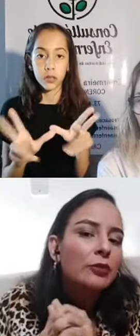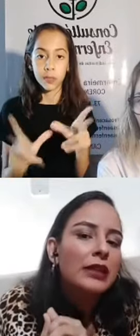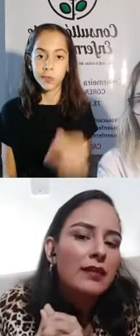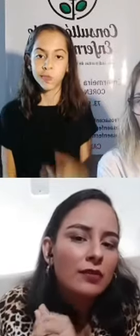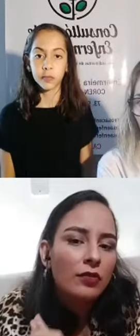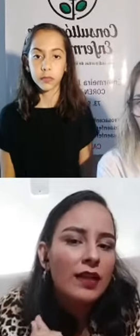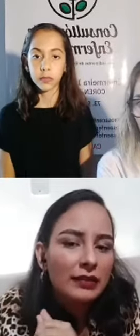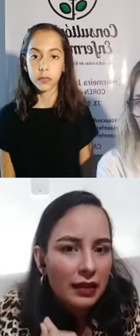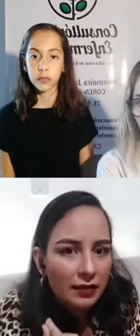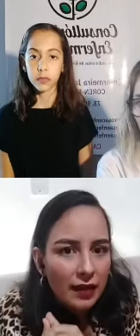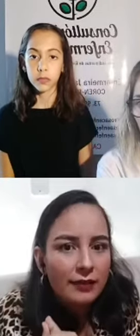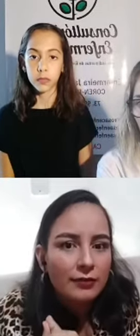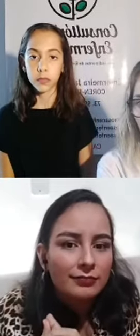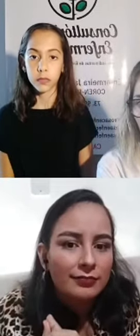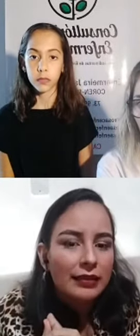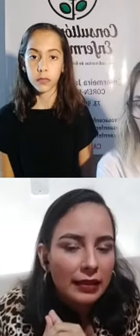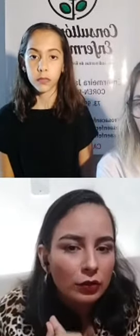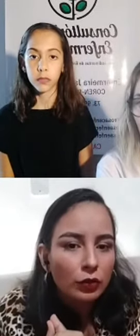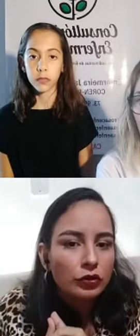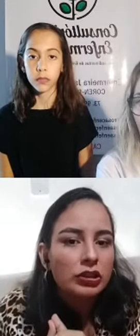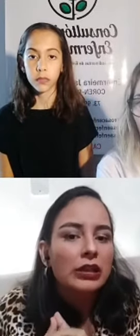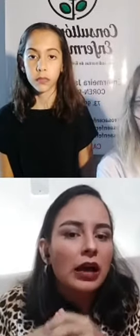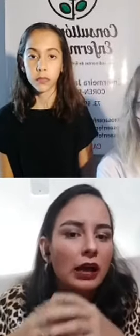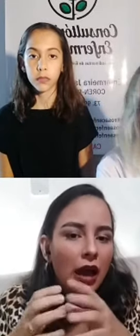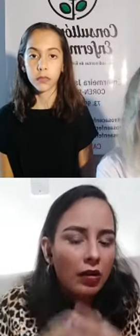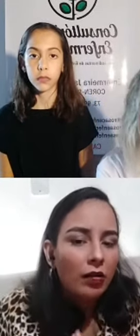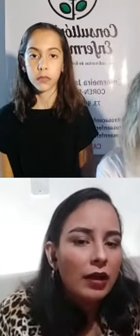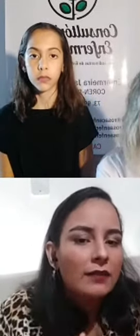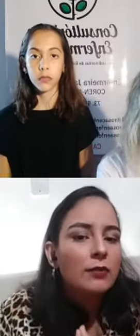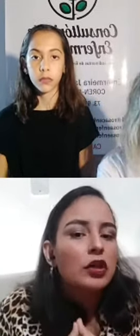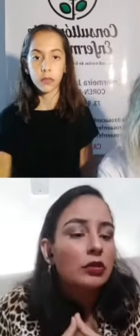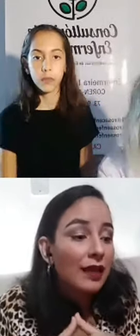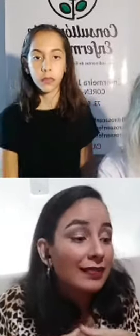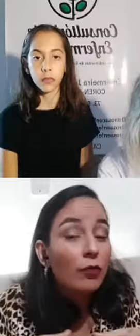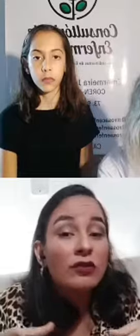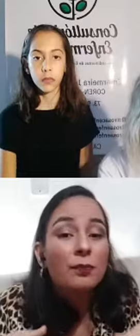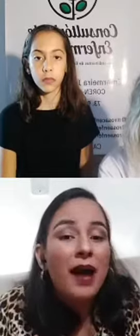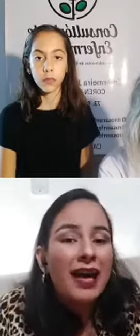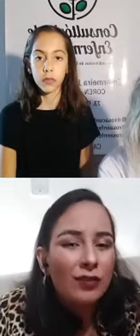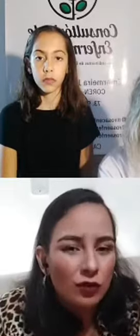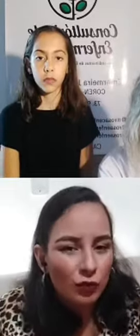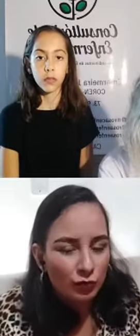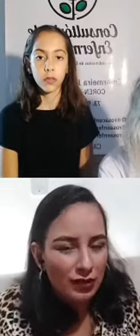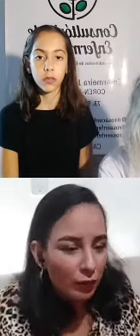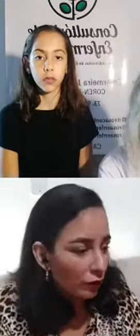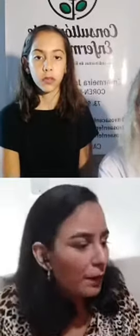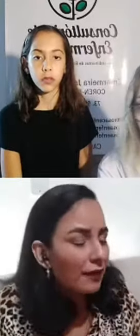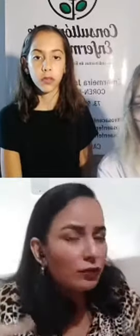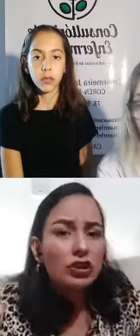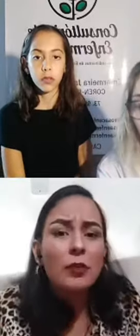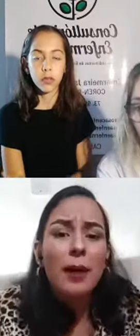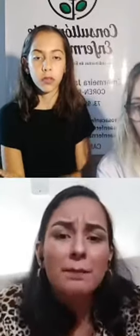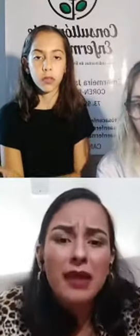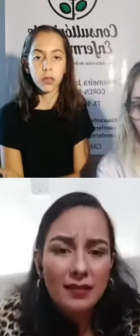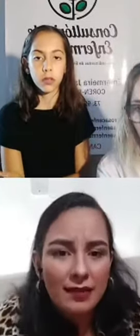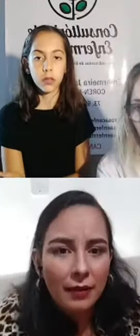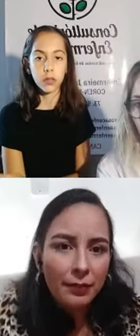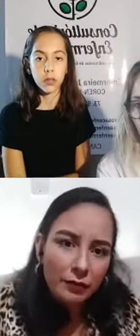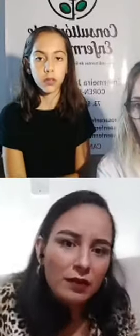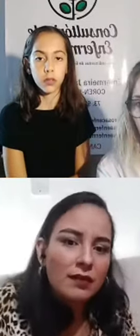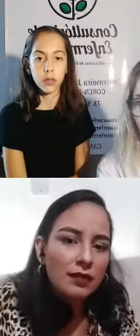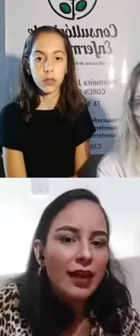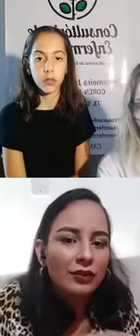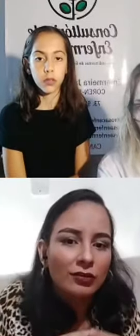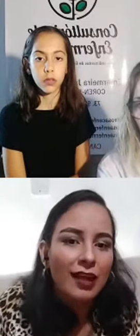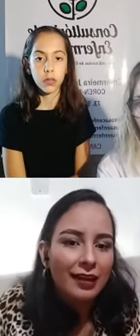Pedro Menezes consegue ter acesso à tecnologia, a colocar esses meninos, até o espaço, né? O espaço de ter uma mesa para